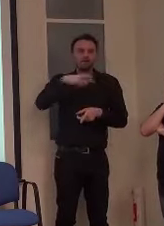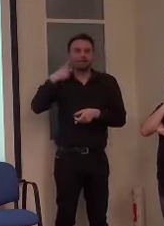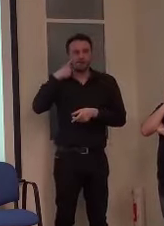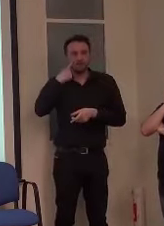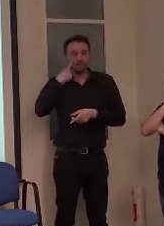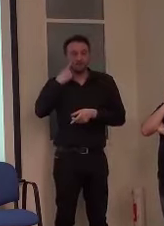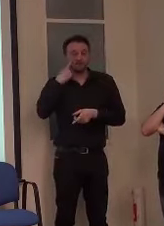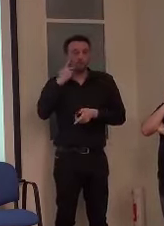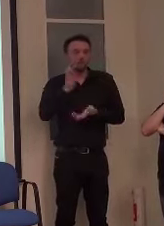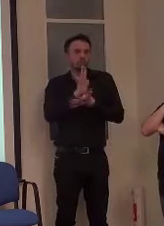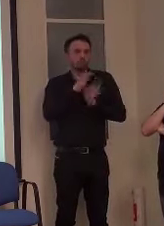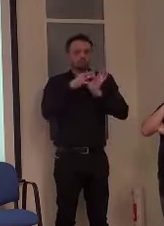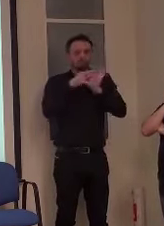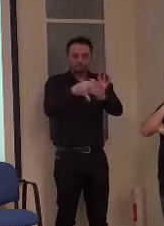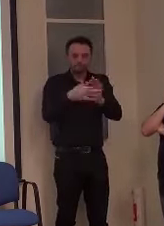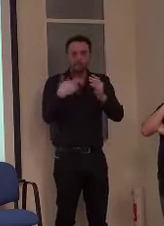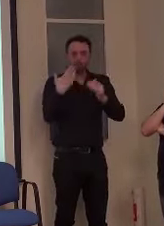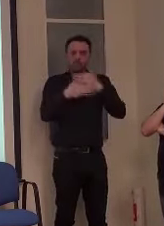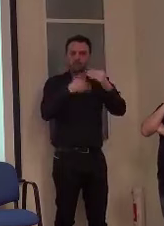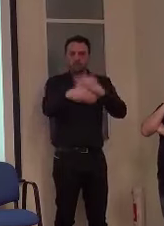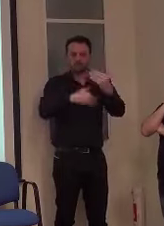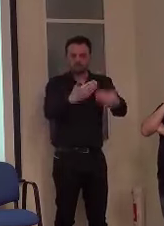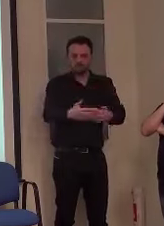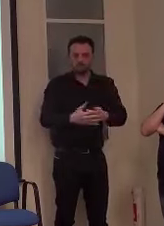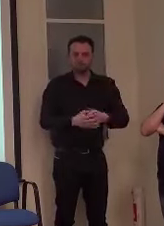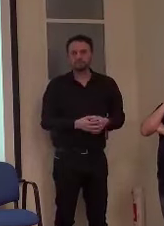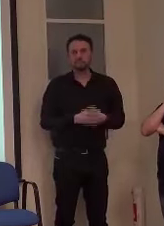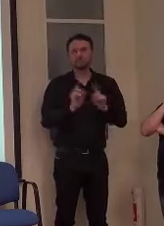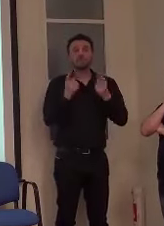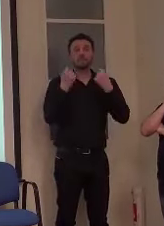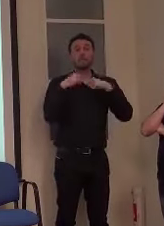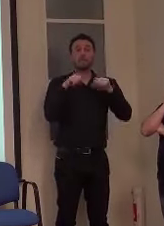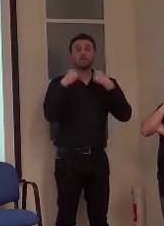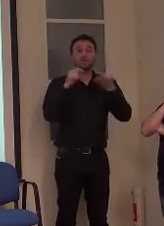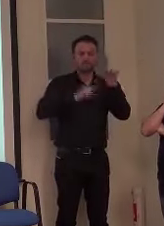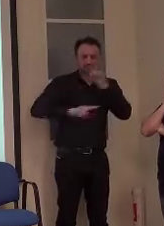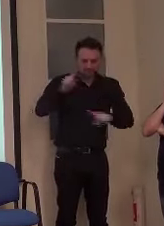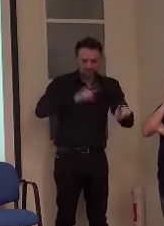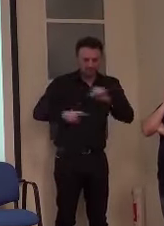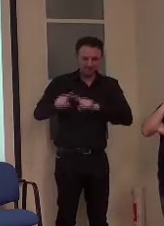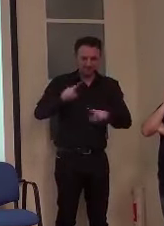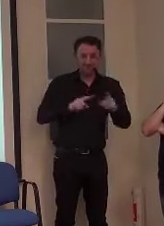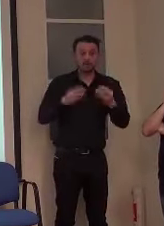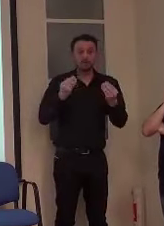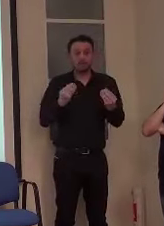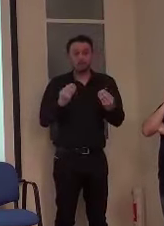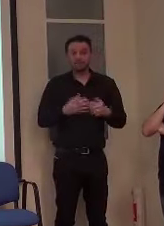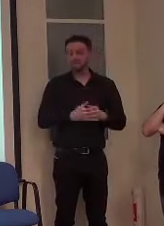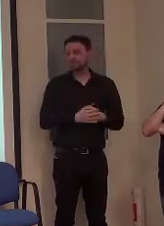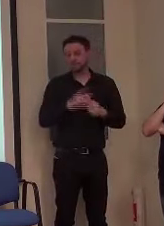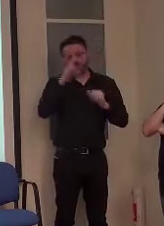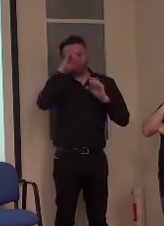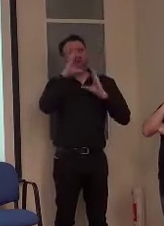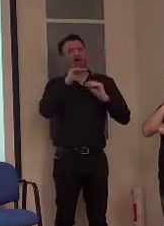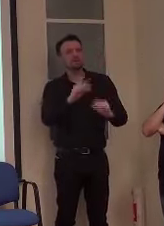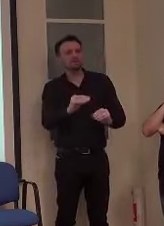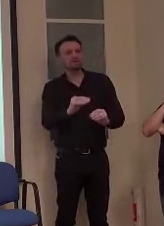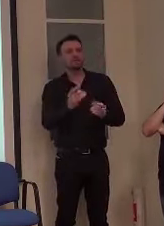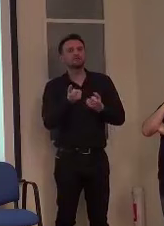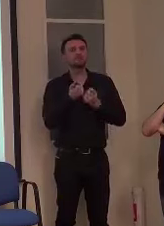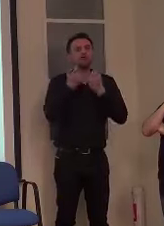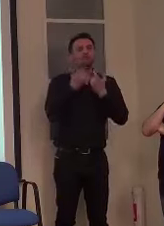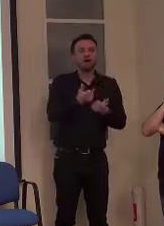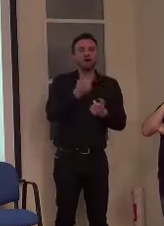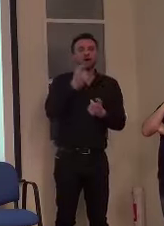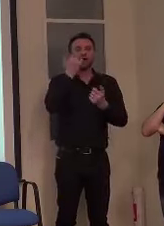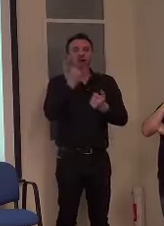instrumento a virtualizador de la inclusión prácticas de gerenciamiento y para la implementación las capacitaciones que se brindan si se